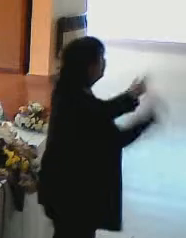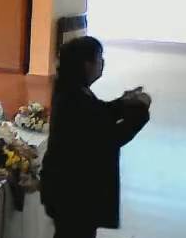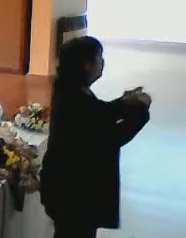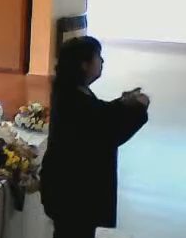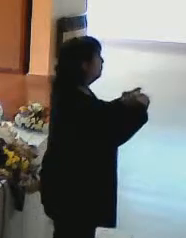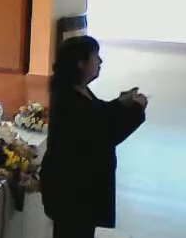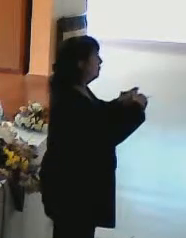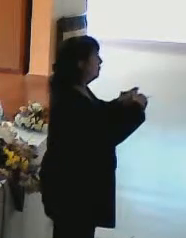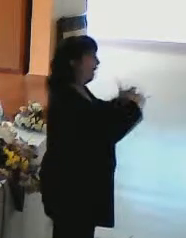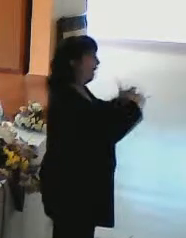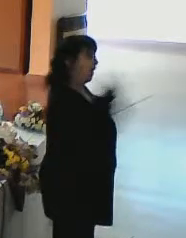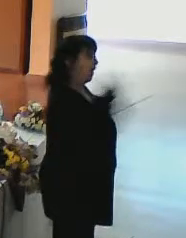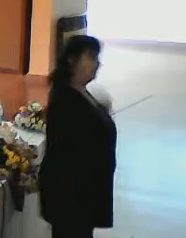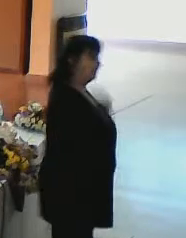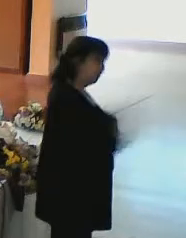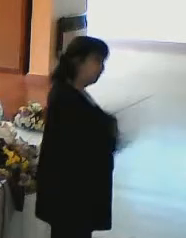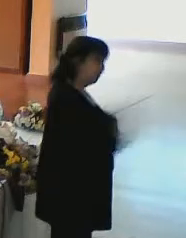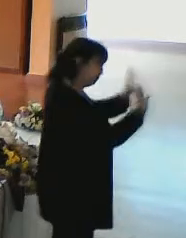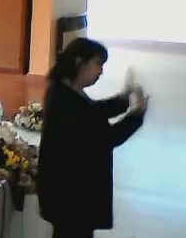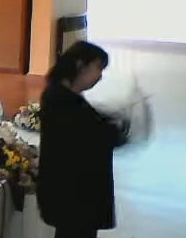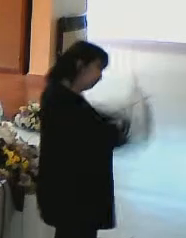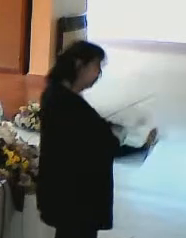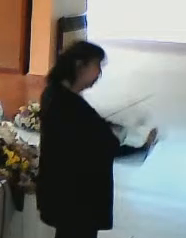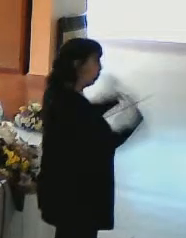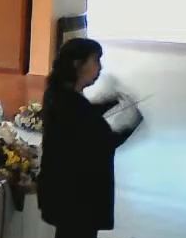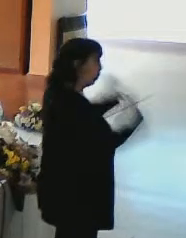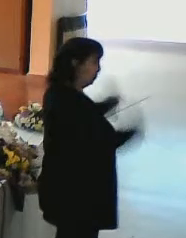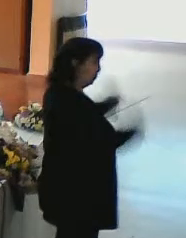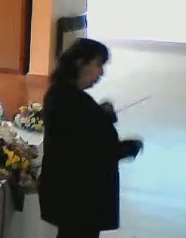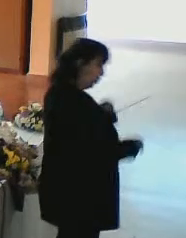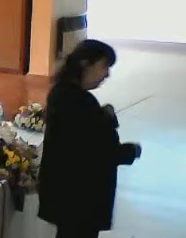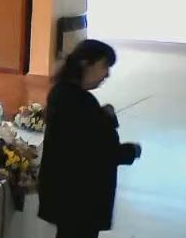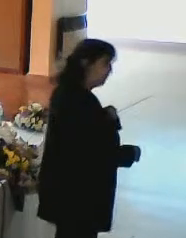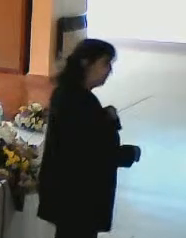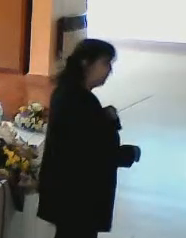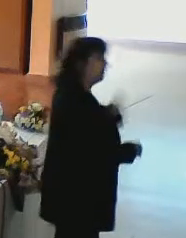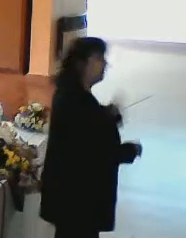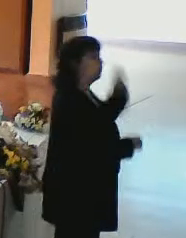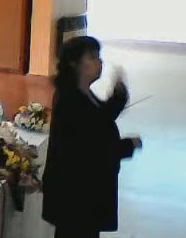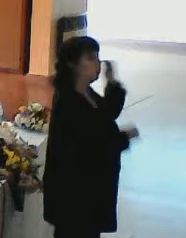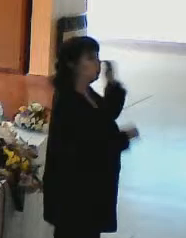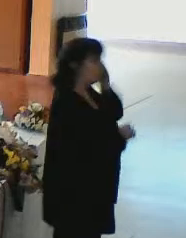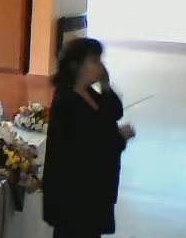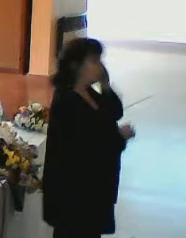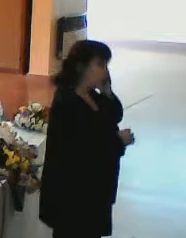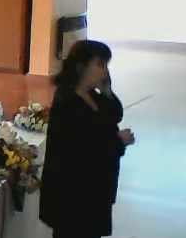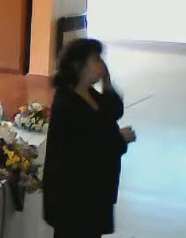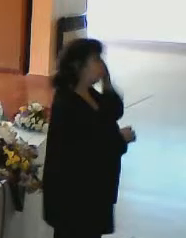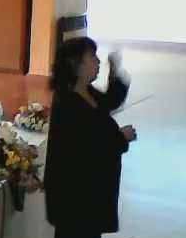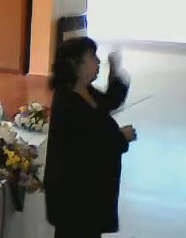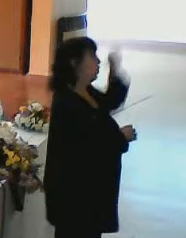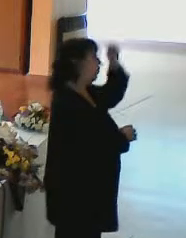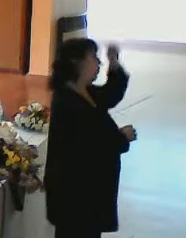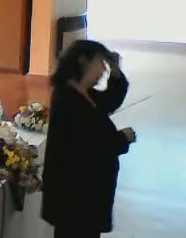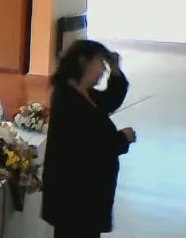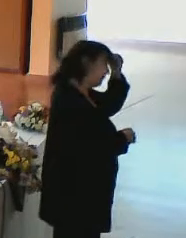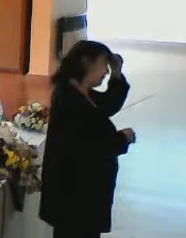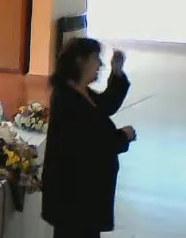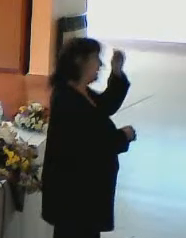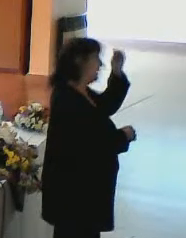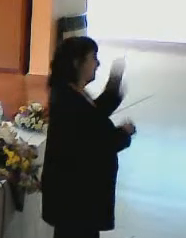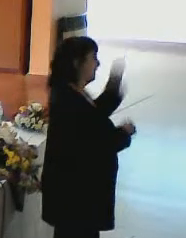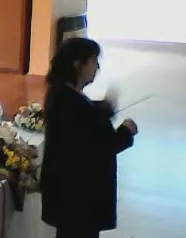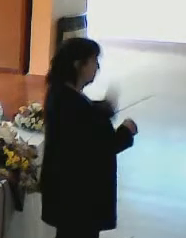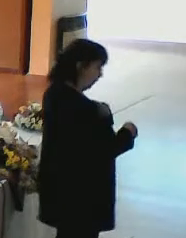El examen físico completo del niño, que incluye el examen neurológico, ¿sí? La valoración